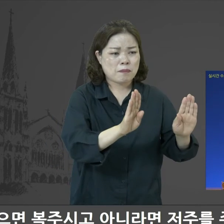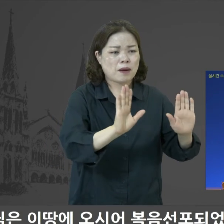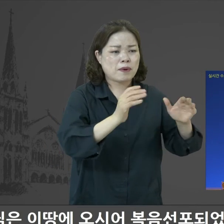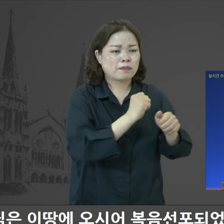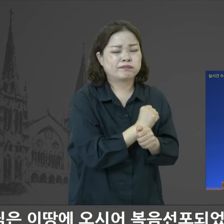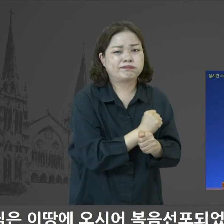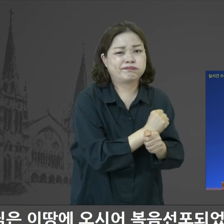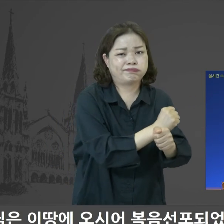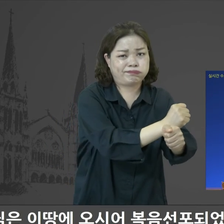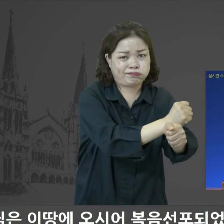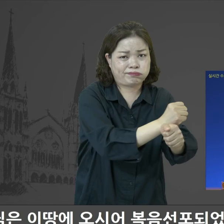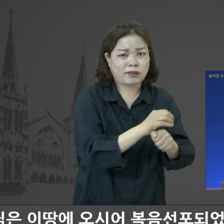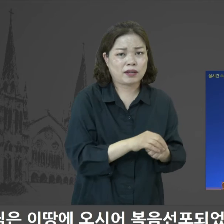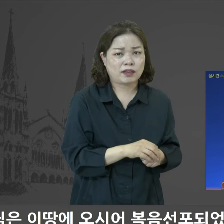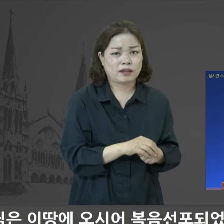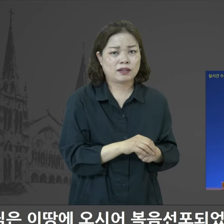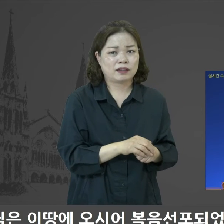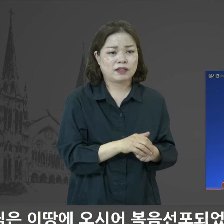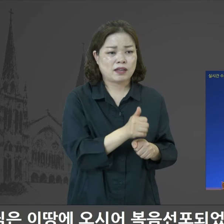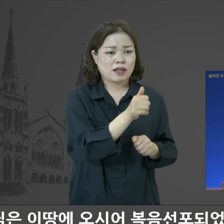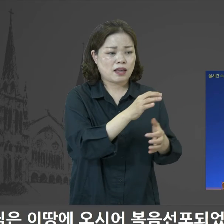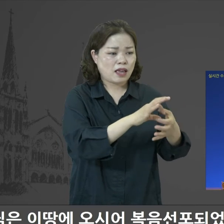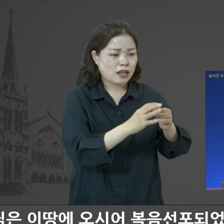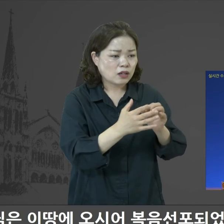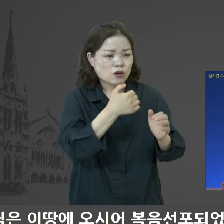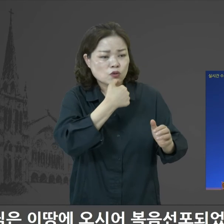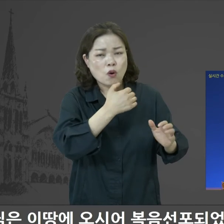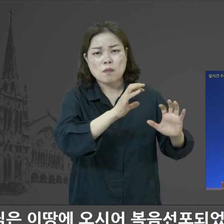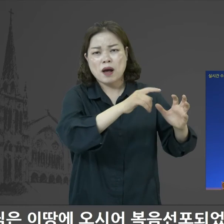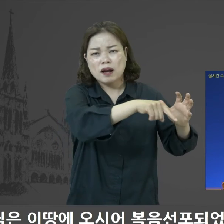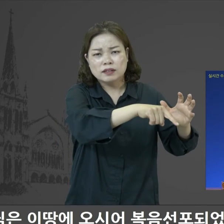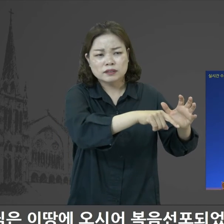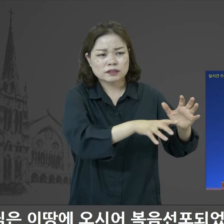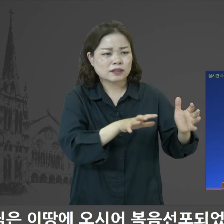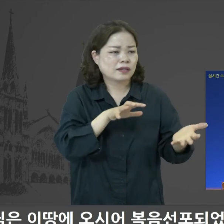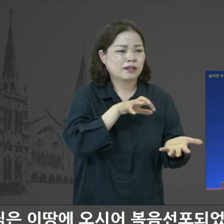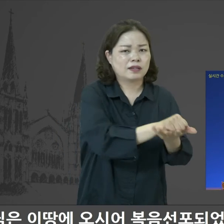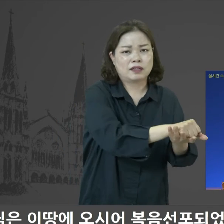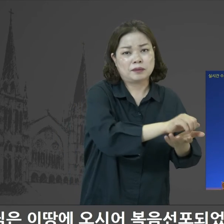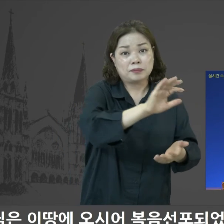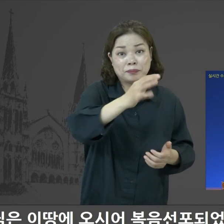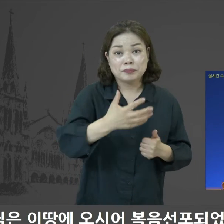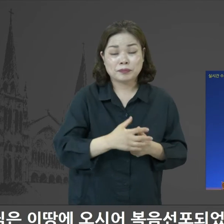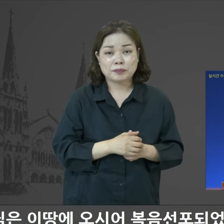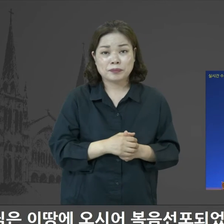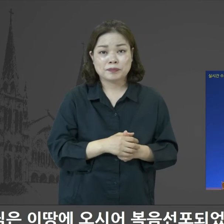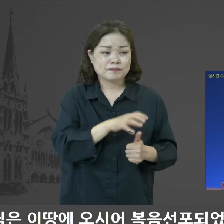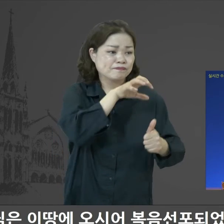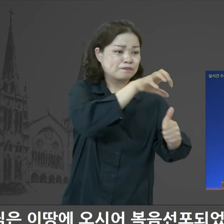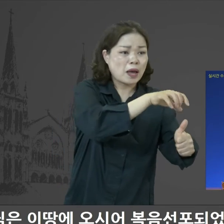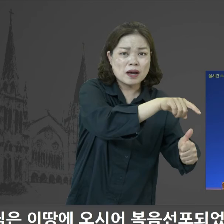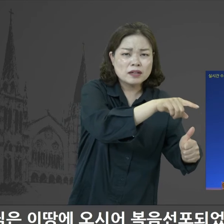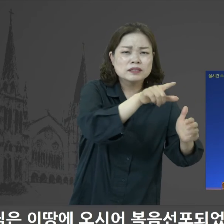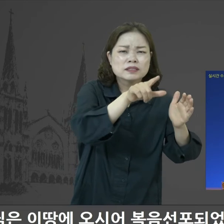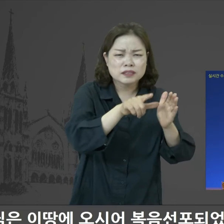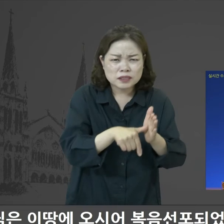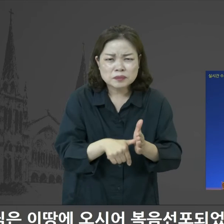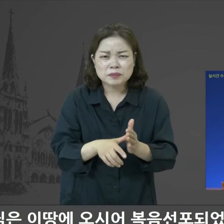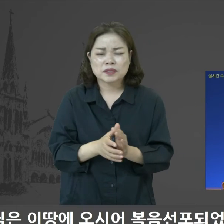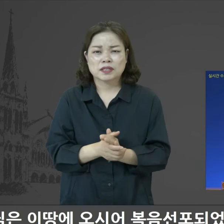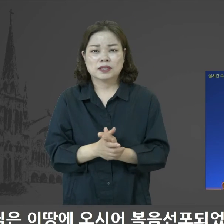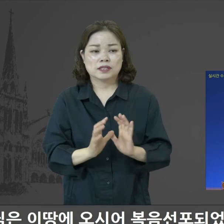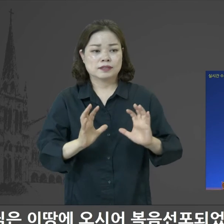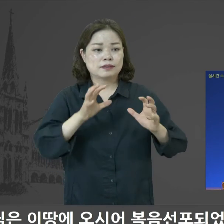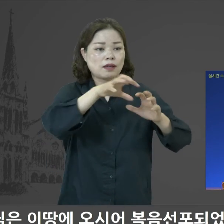포로로 끌려가고 헬라 제국의, 로마 제국에 압제당했습니다. 그 이후 신약시대 지금까지도 보십시오.